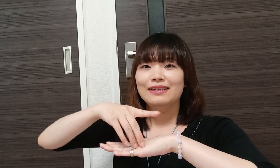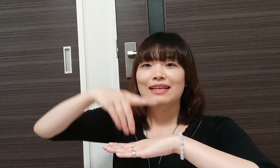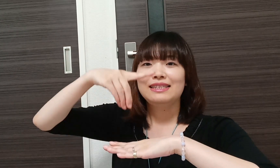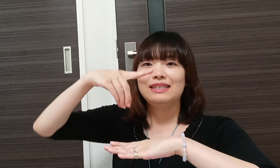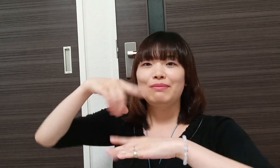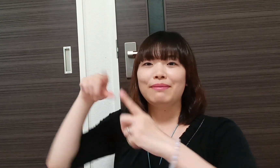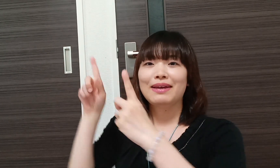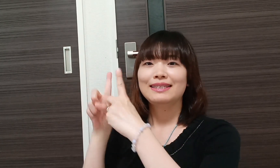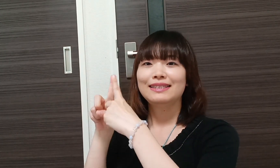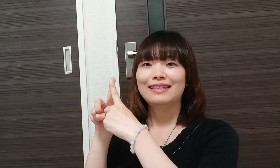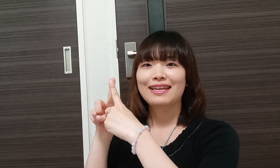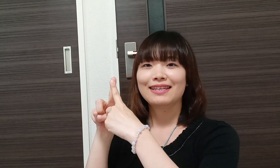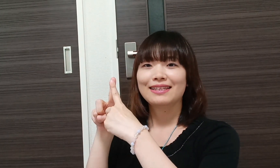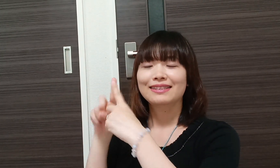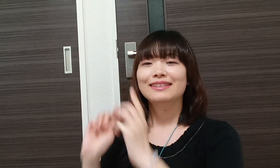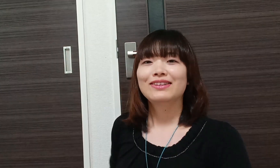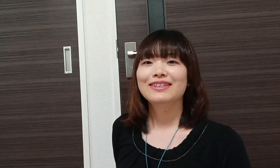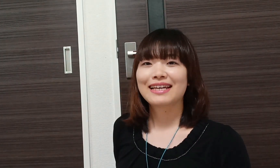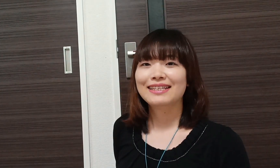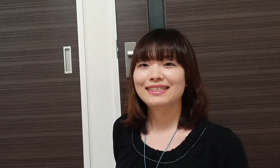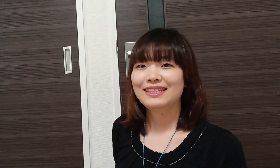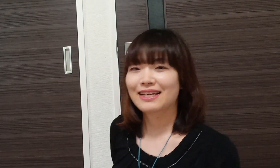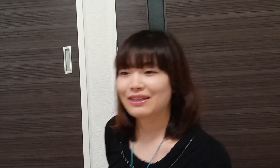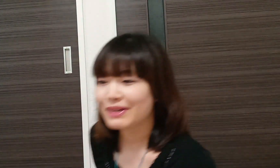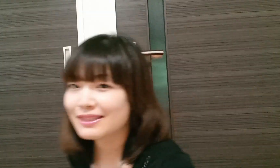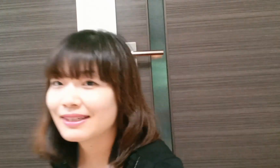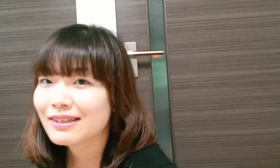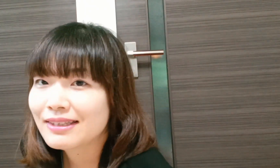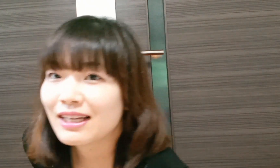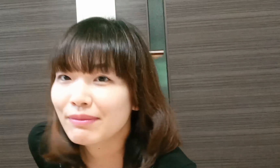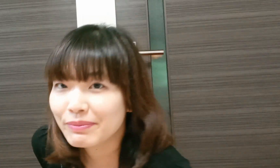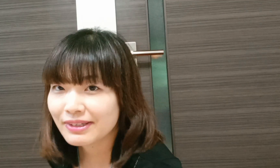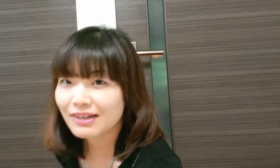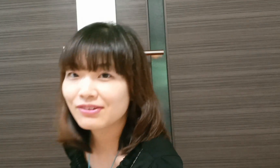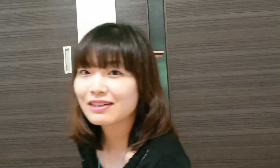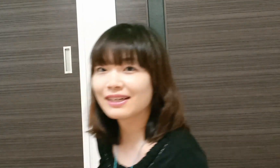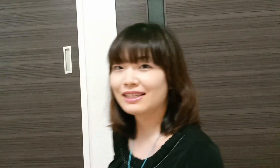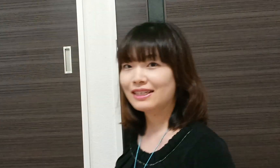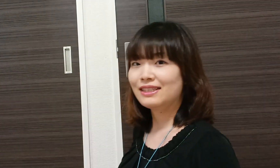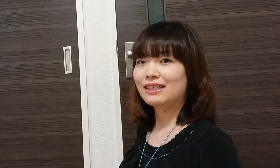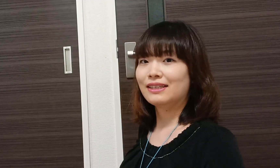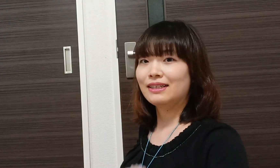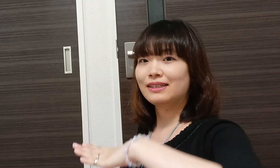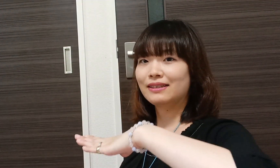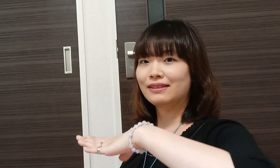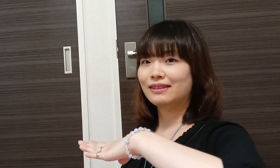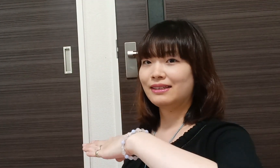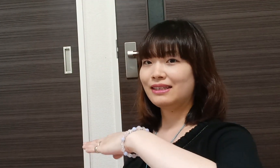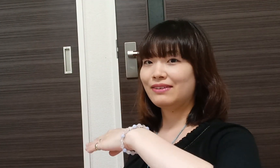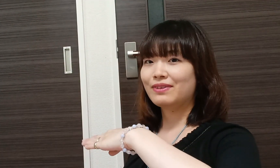はじめましてという感じになります。斜め向いた方が分かりやすいかな。いき